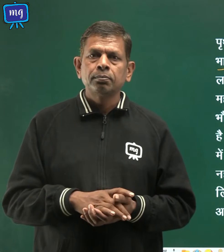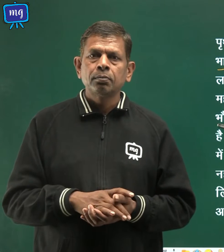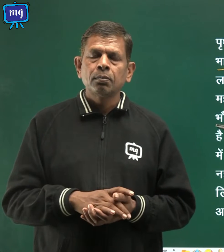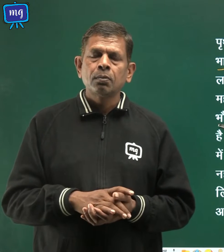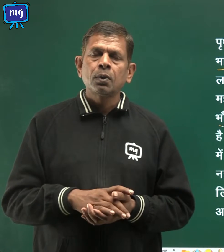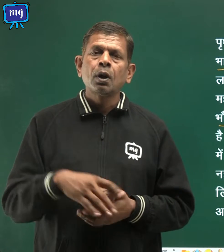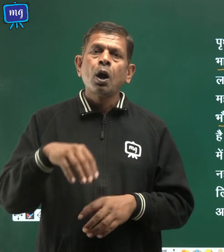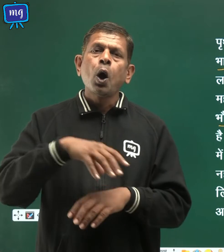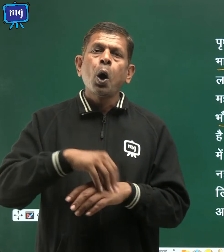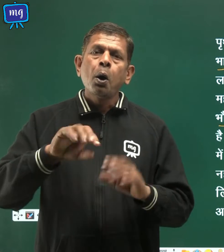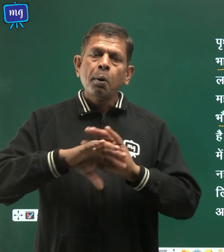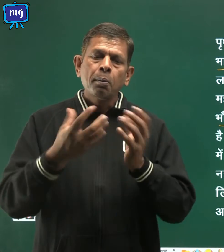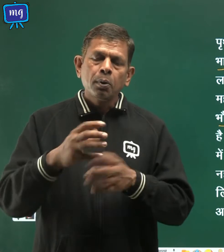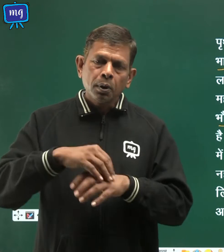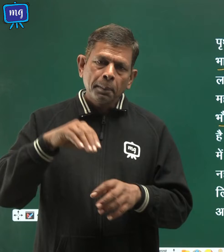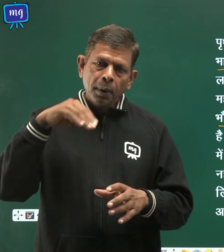भौमजल